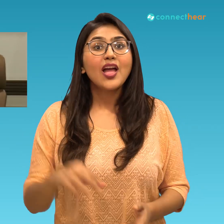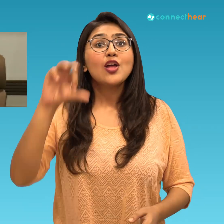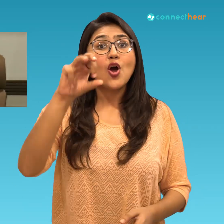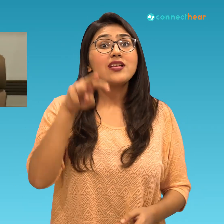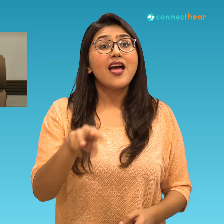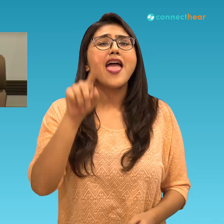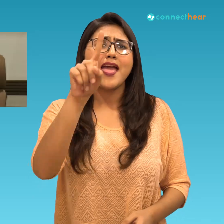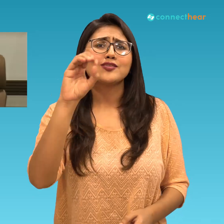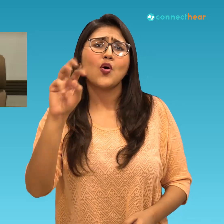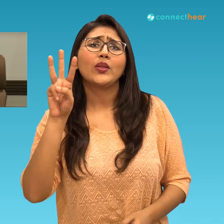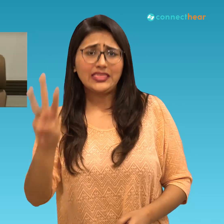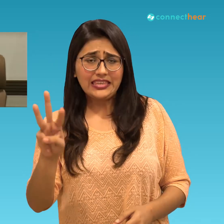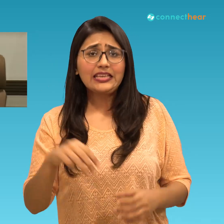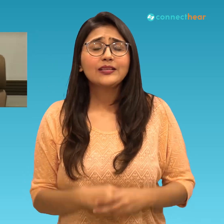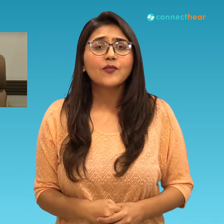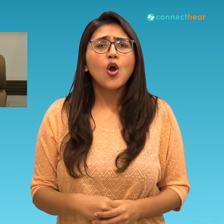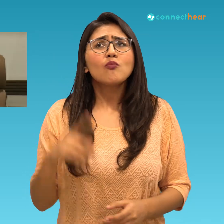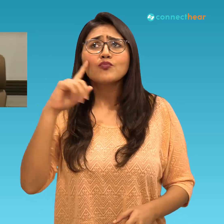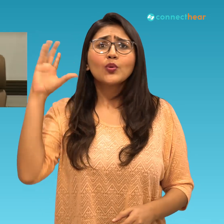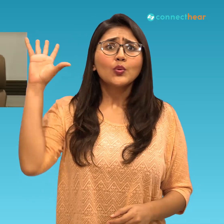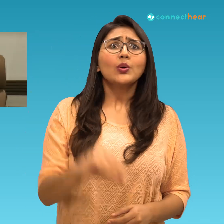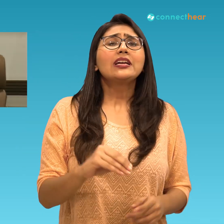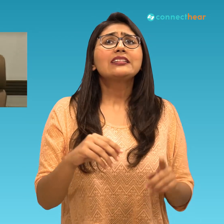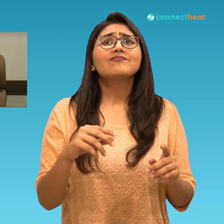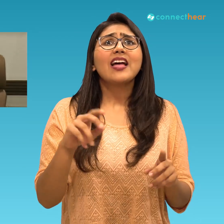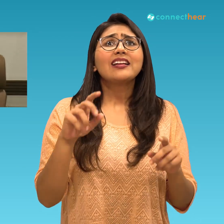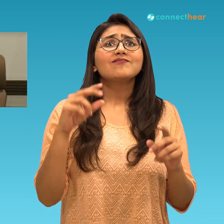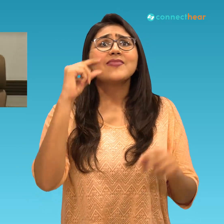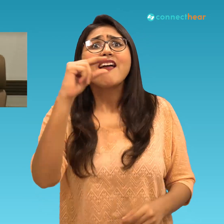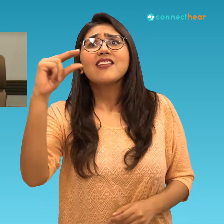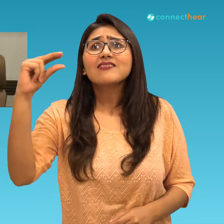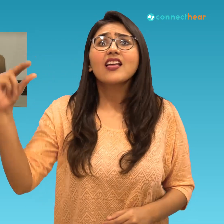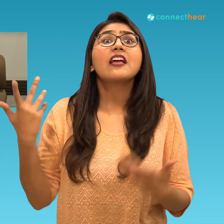9,103 اور ٹوٹل ٹیسٹ پبلک پرائیویٹ سیکٹر کے ملا کے